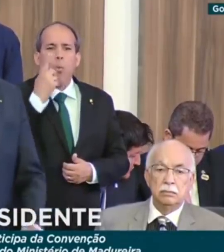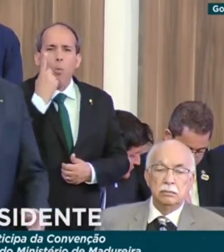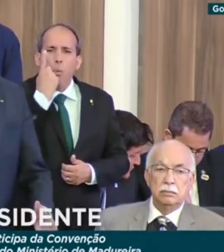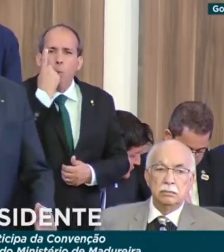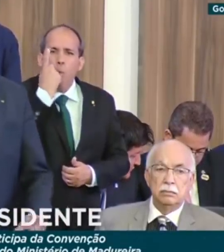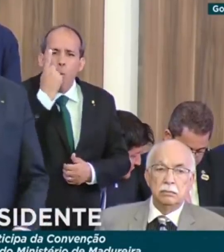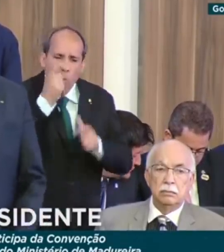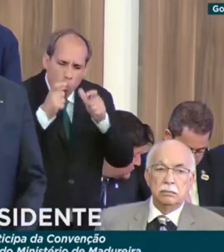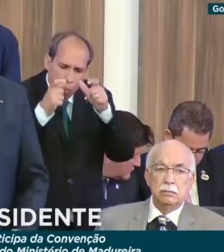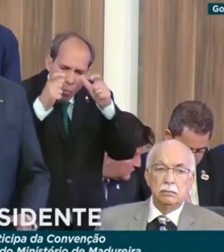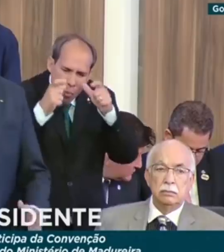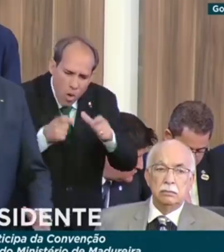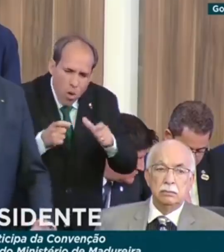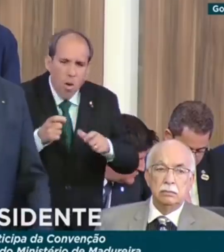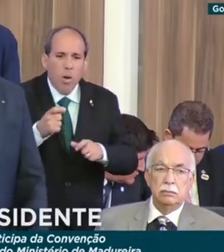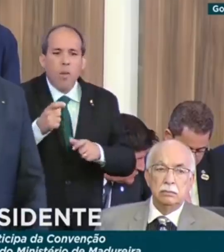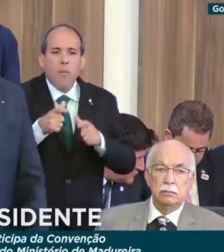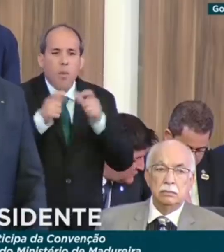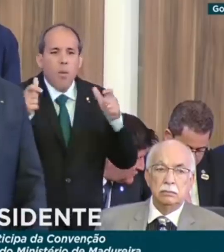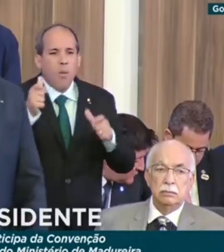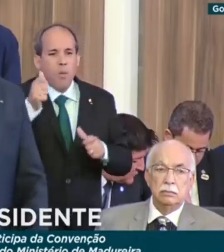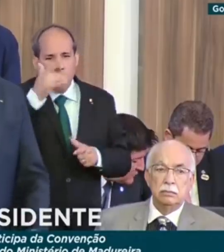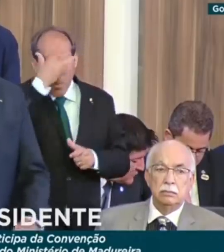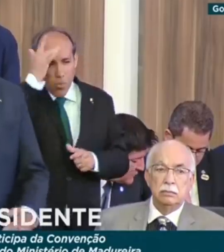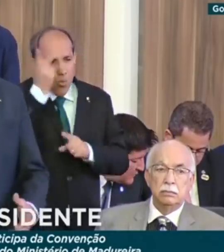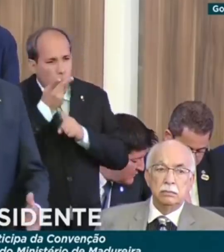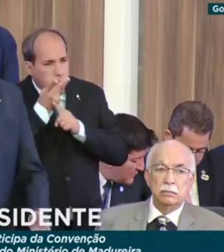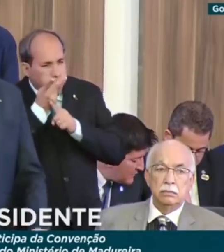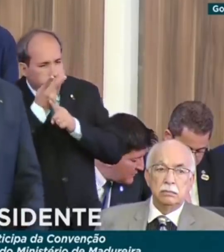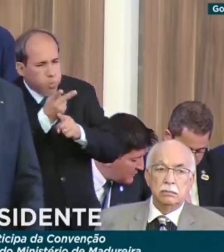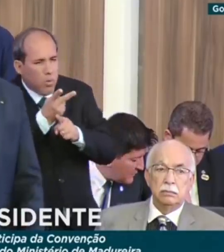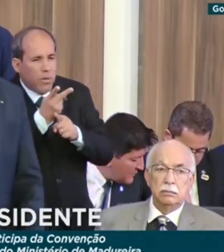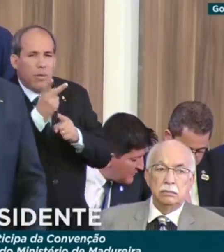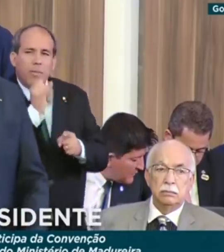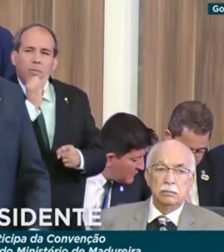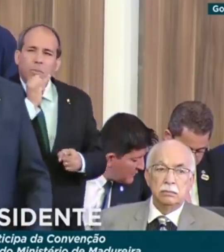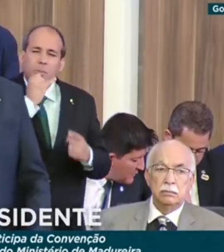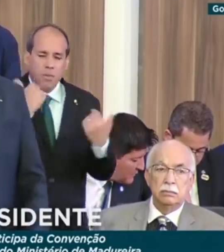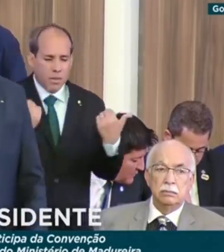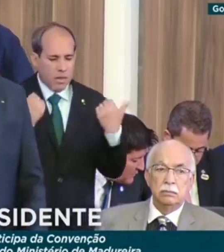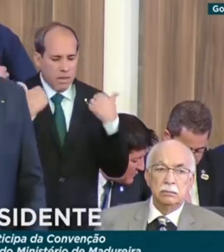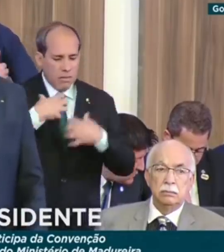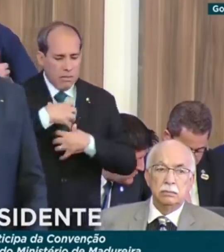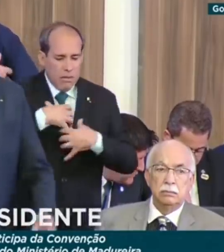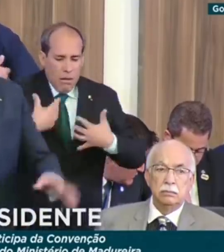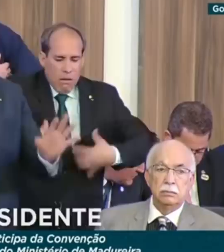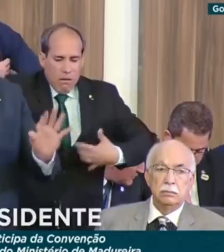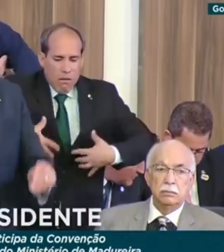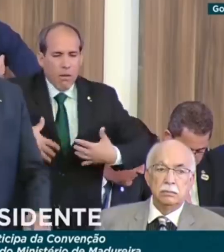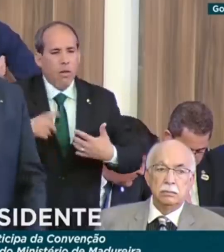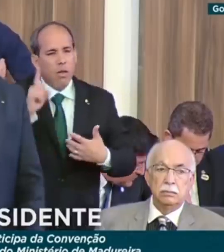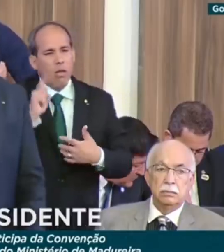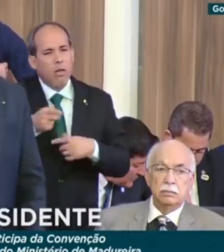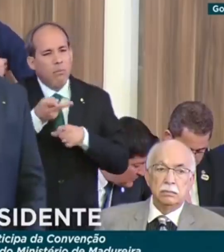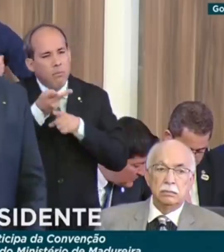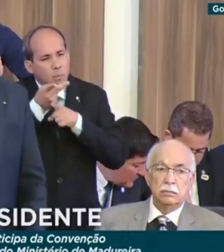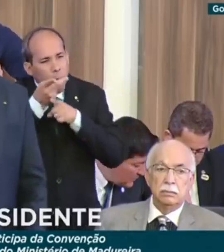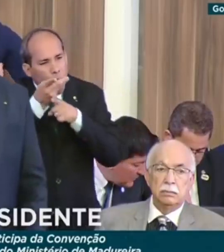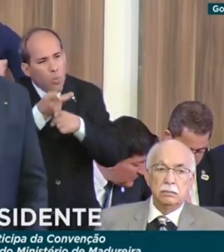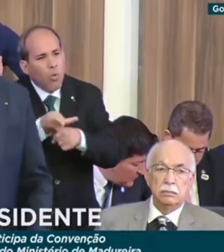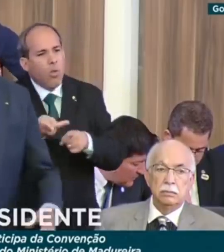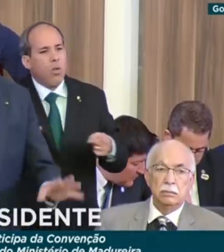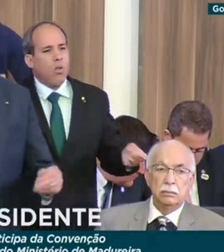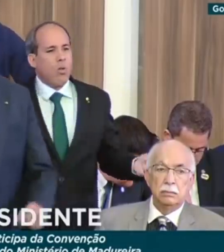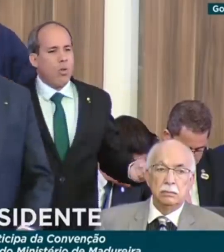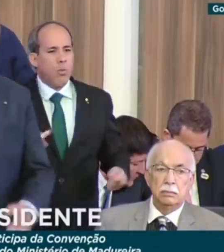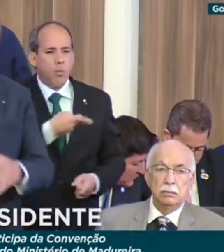o homem vai, muitas vezes, quando está numa situação de desespero, é procurar ali